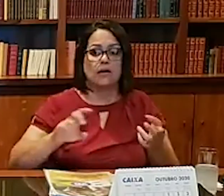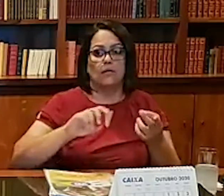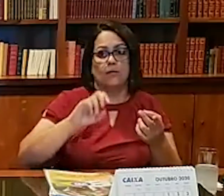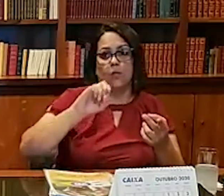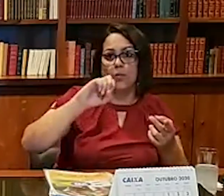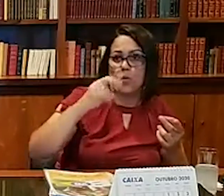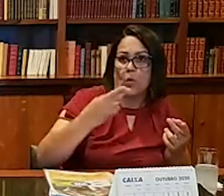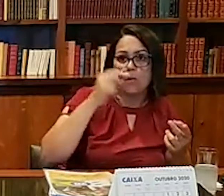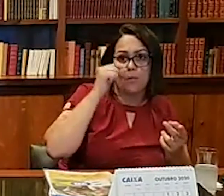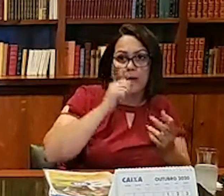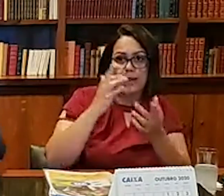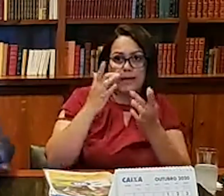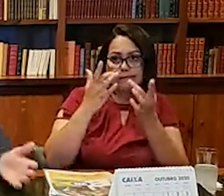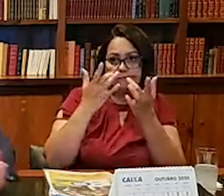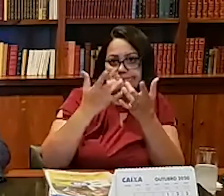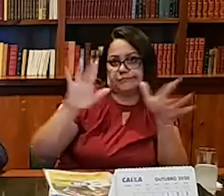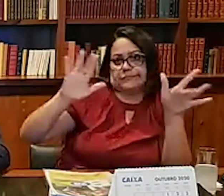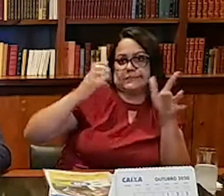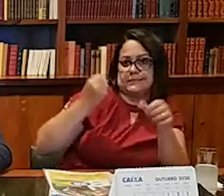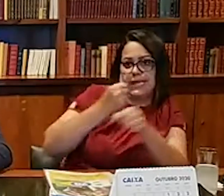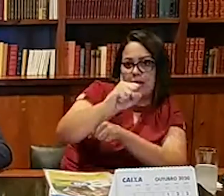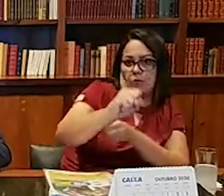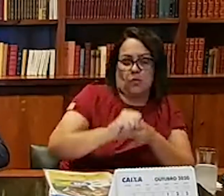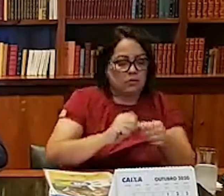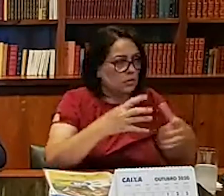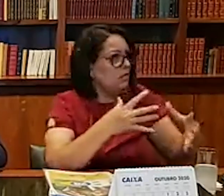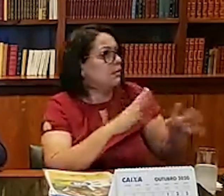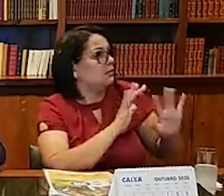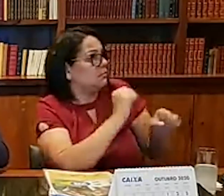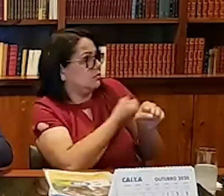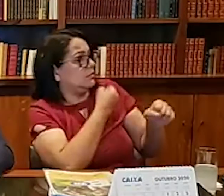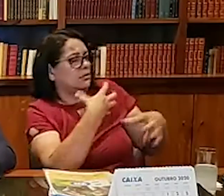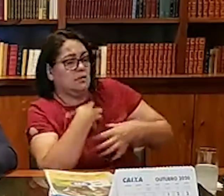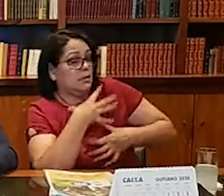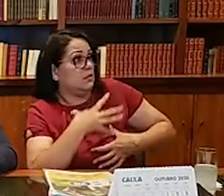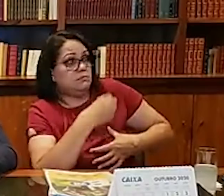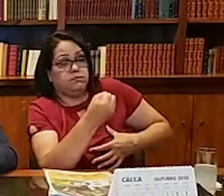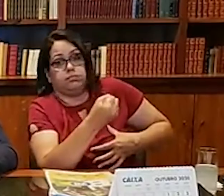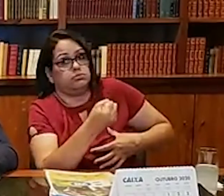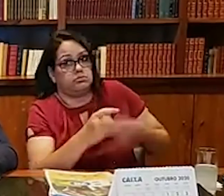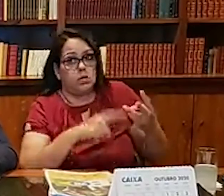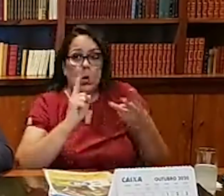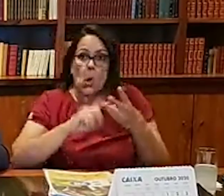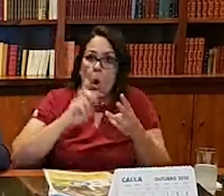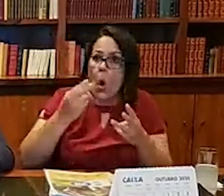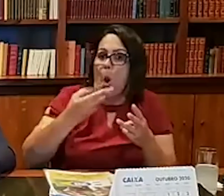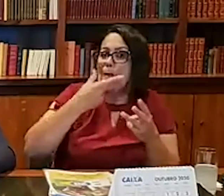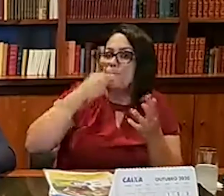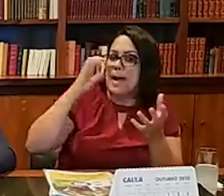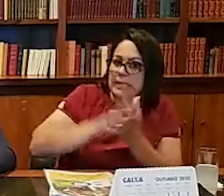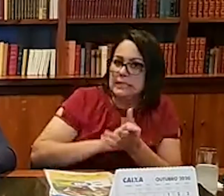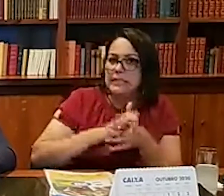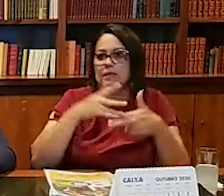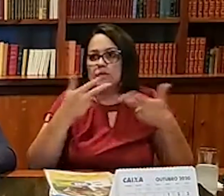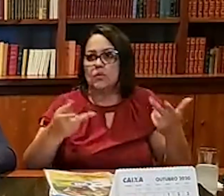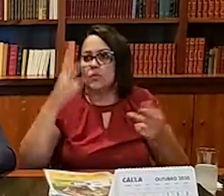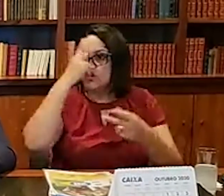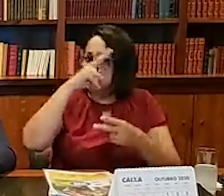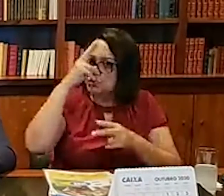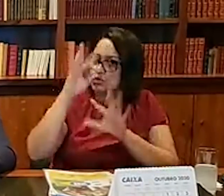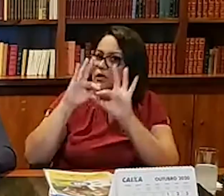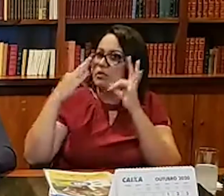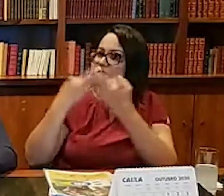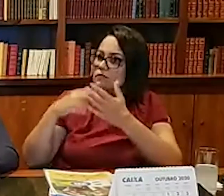ele ou o marido largou ela tem uma série de coisa ali histórico familiar muitas